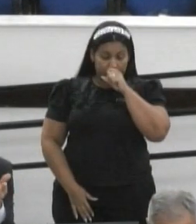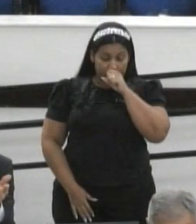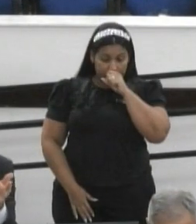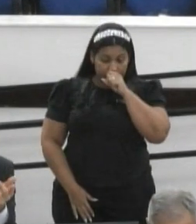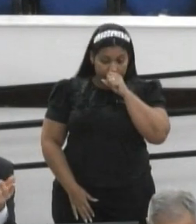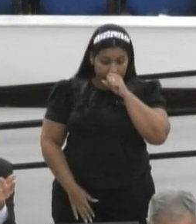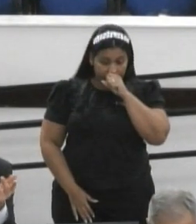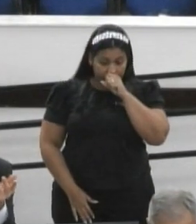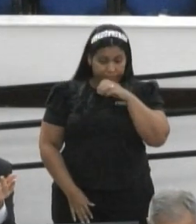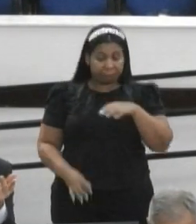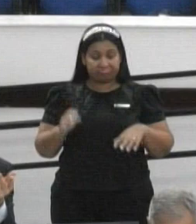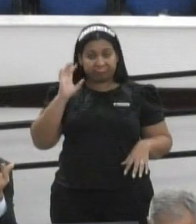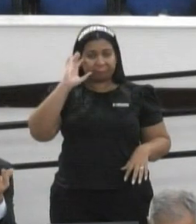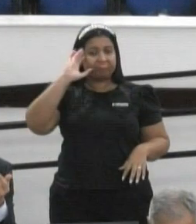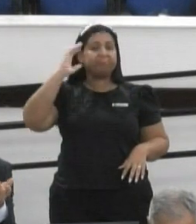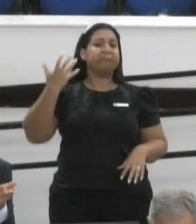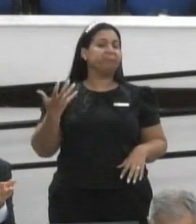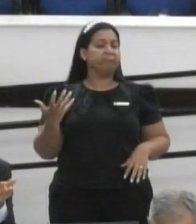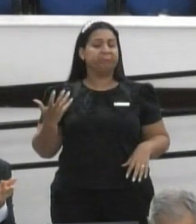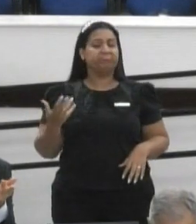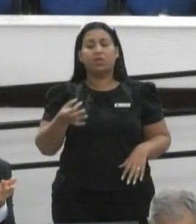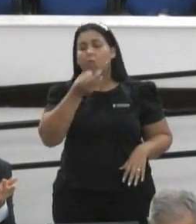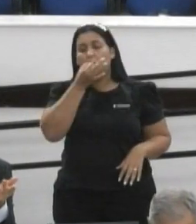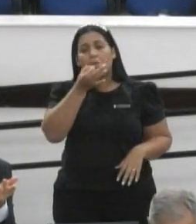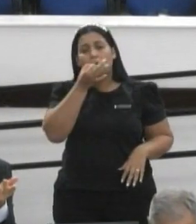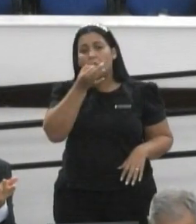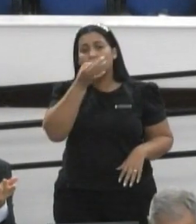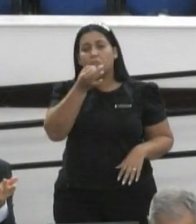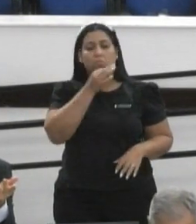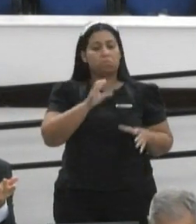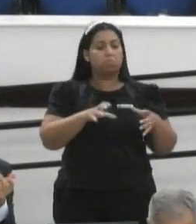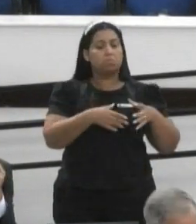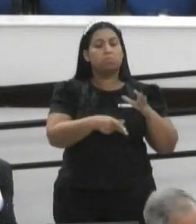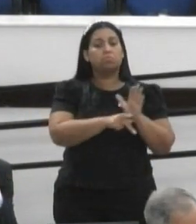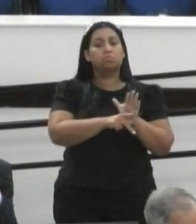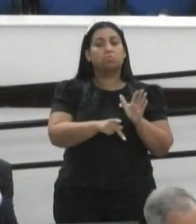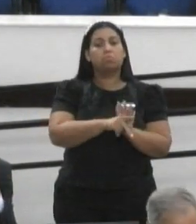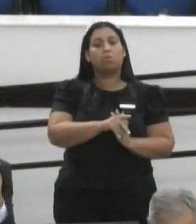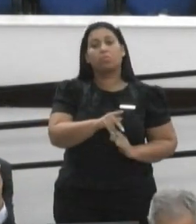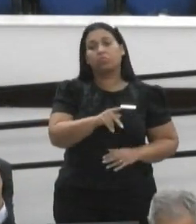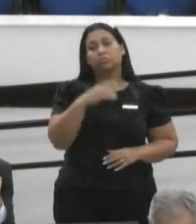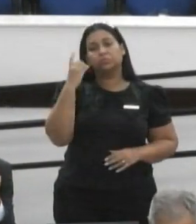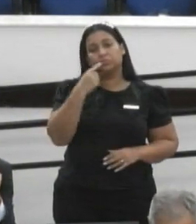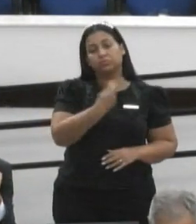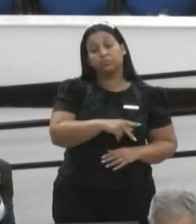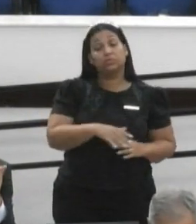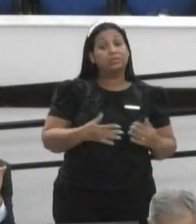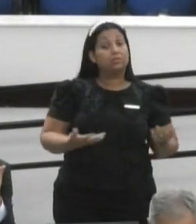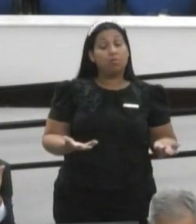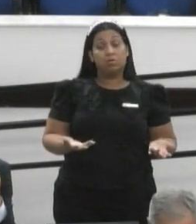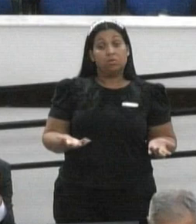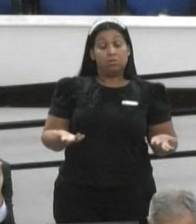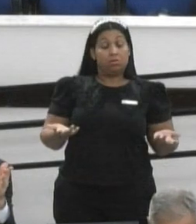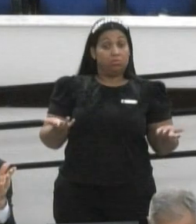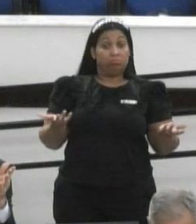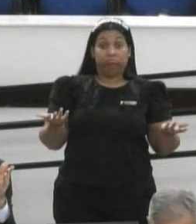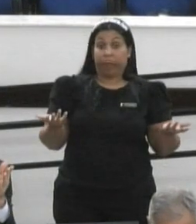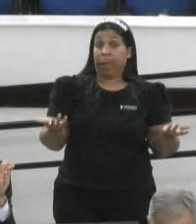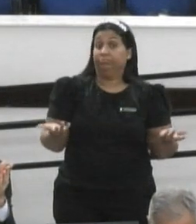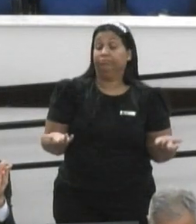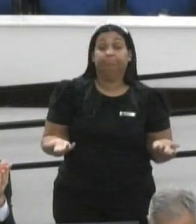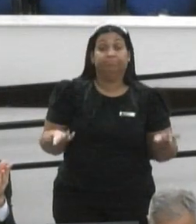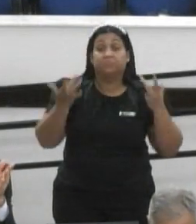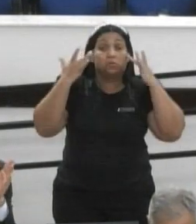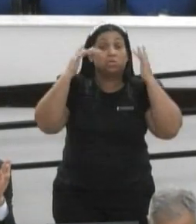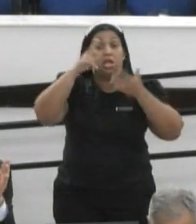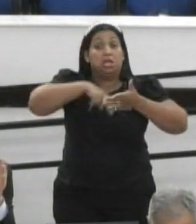Resolveu tomar a medida, mesmo assim, sem um parecer da Procuradoria. Então é estranho, eu não sei fazer a leitura correta e não quero ser